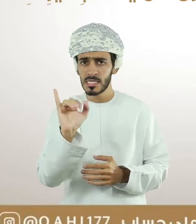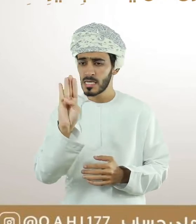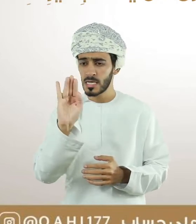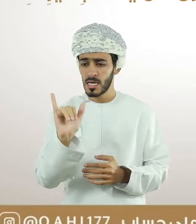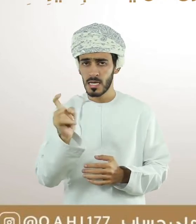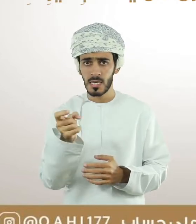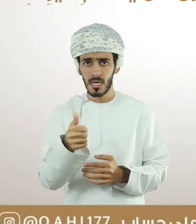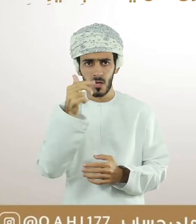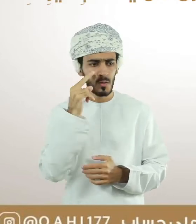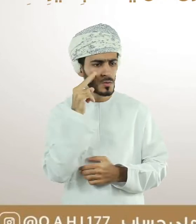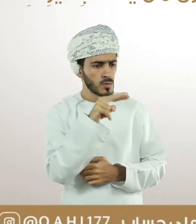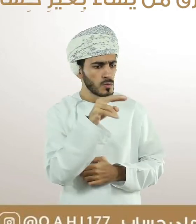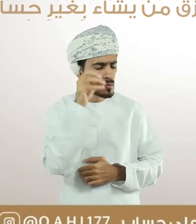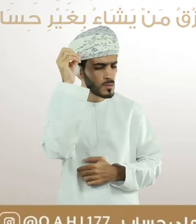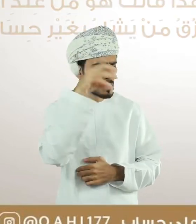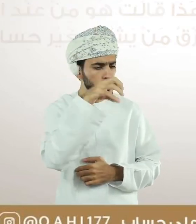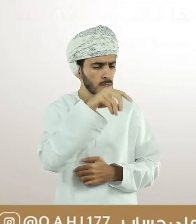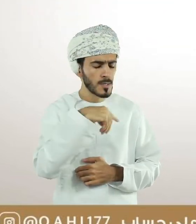بغير